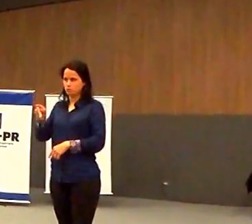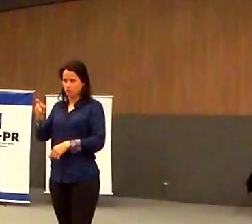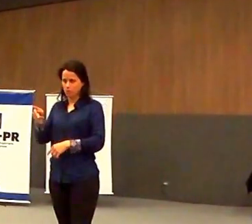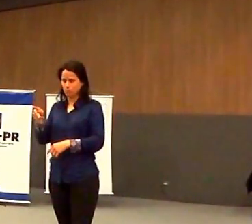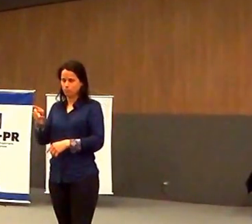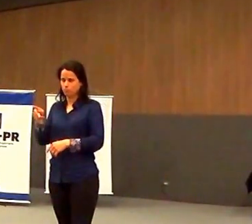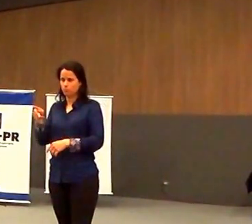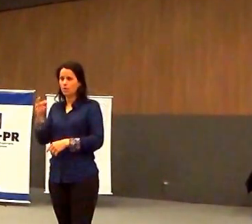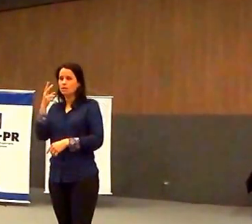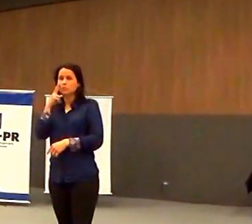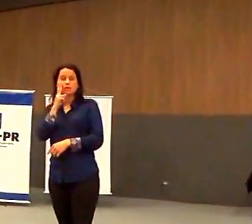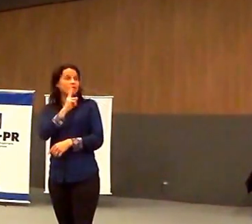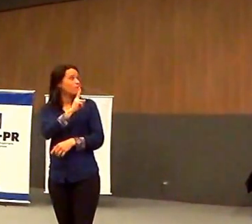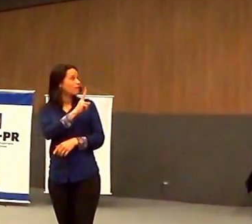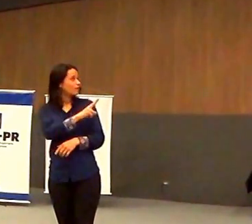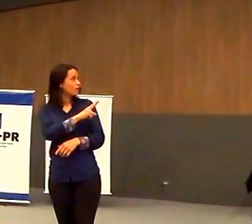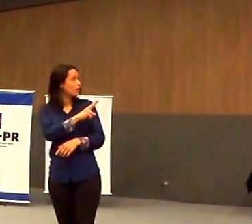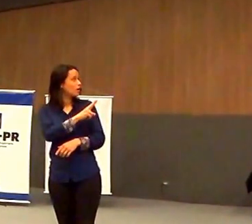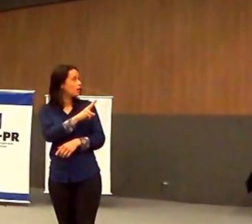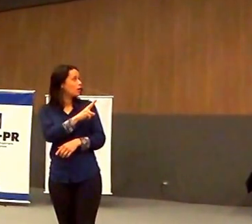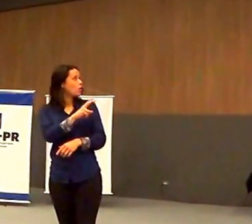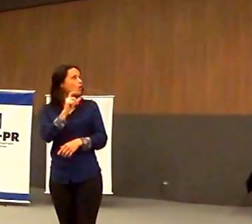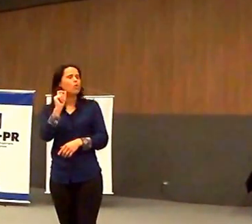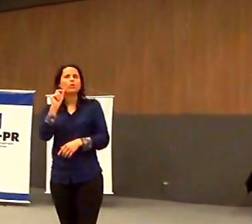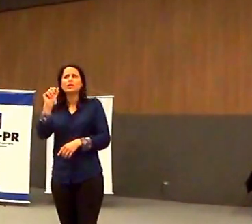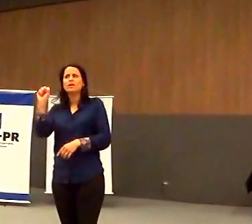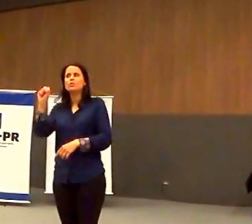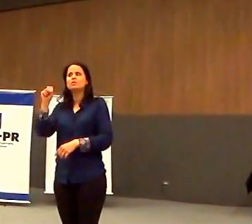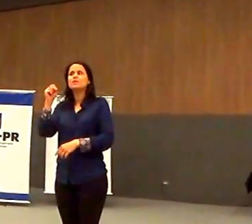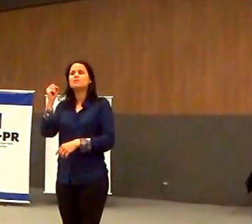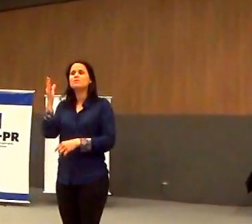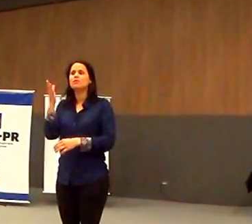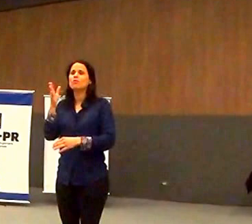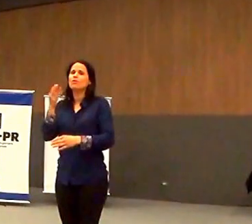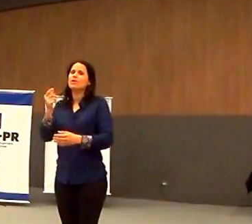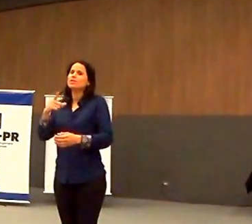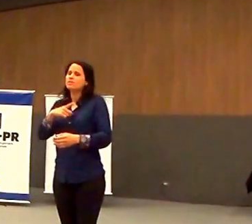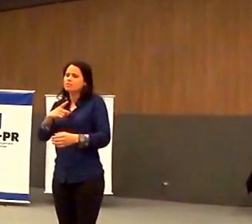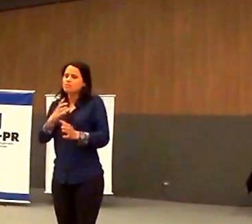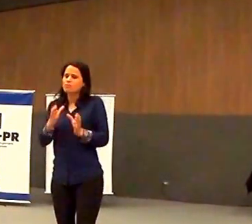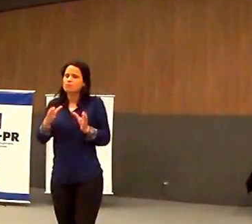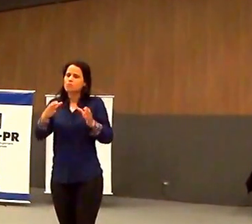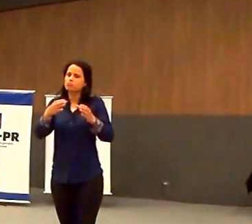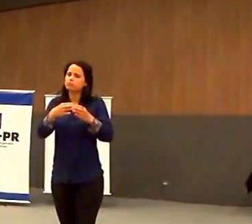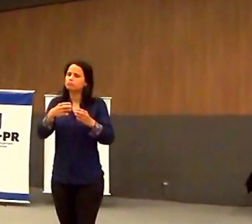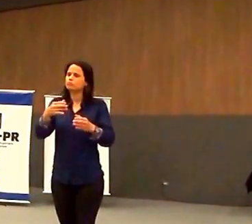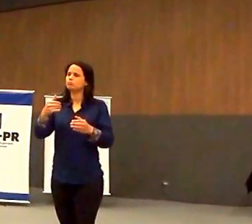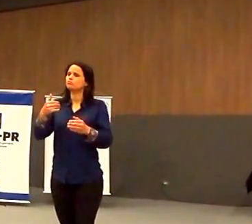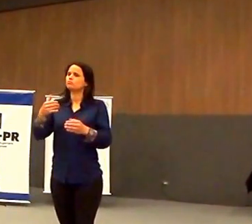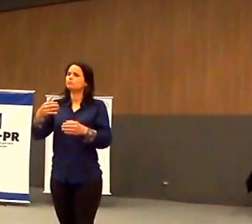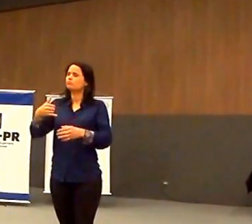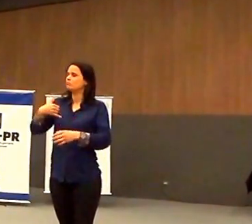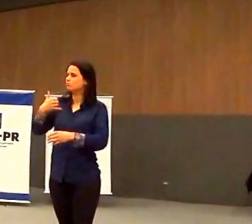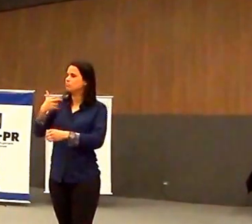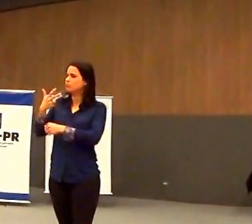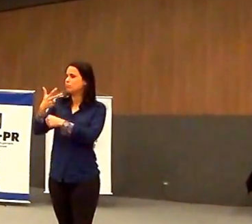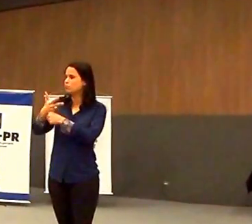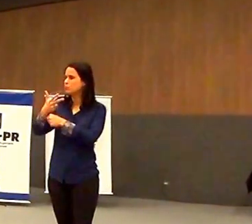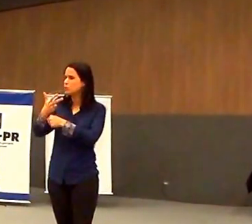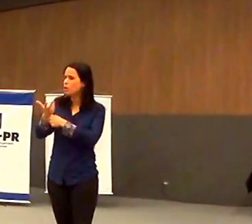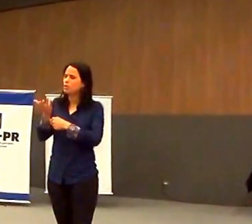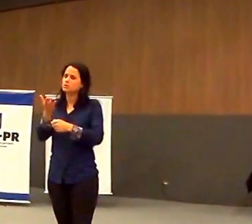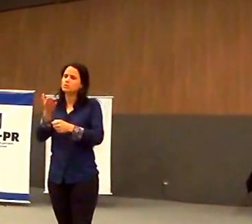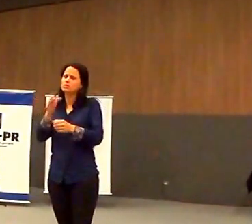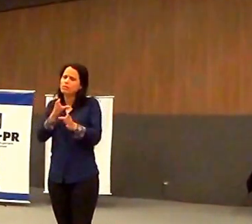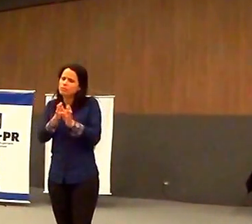comparando 2005 com 2010, entre os idosos que foram acompanhados pela Pastoral da Pessoa Idosa, nós tivemos, nesses 5